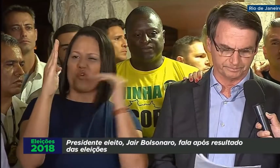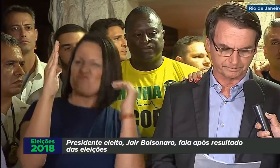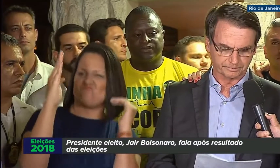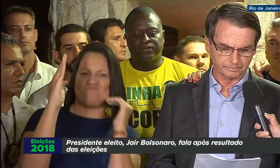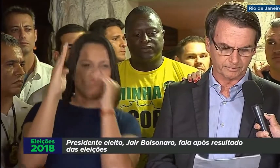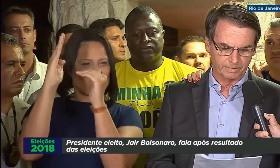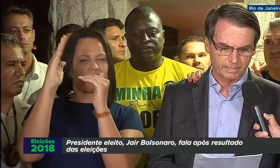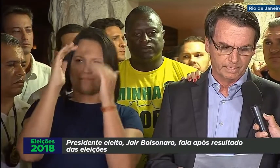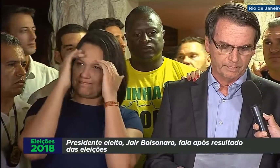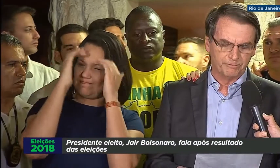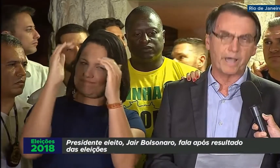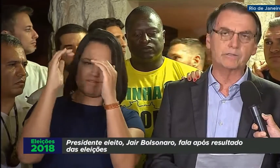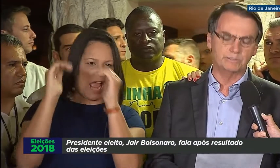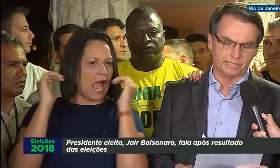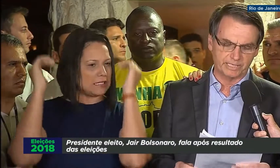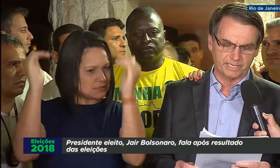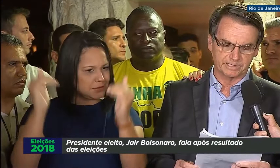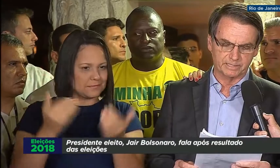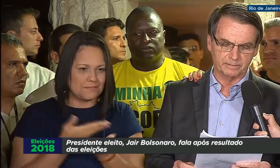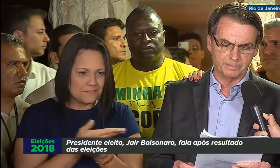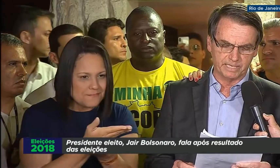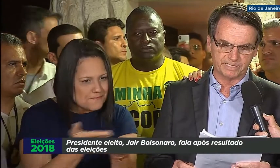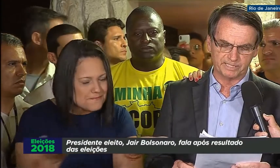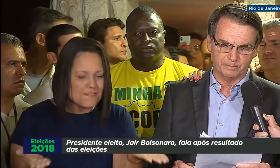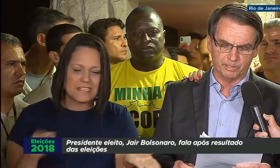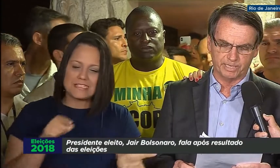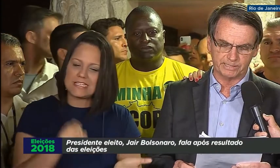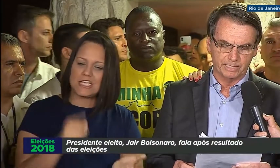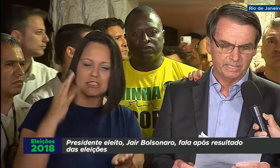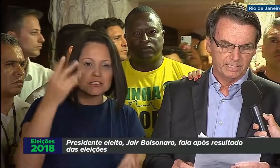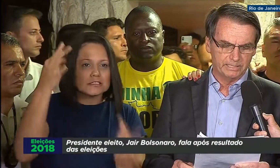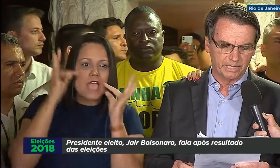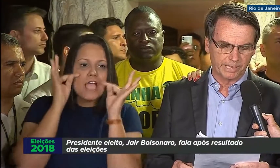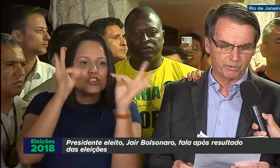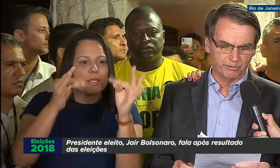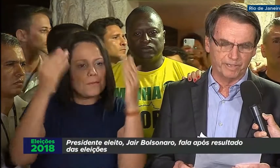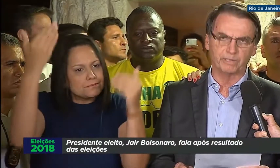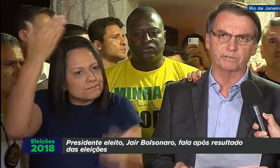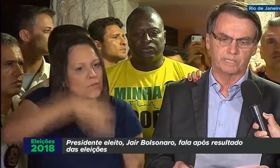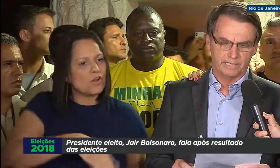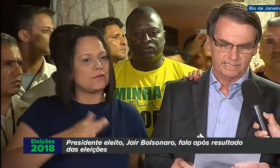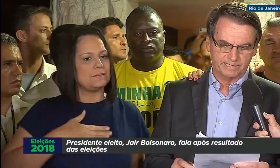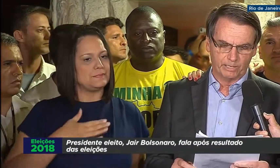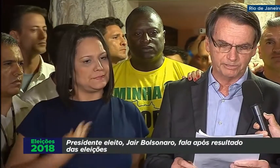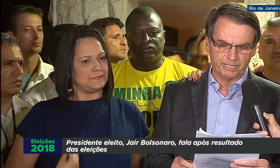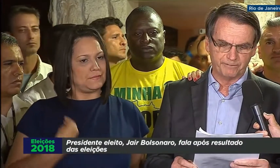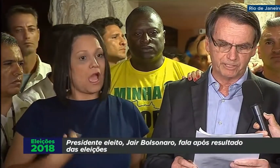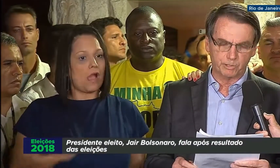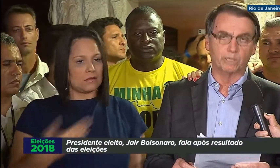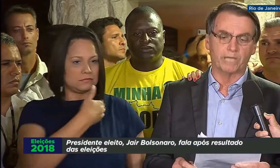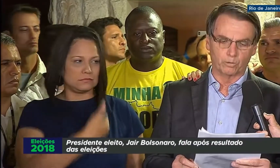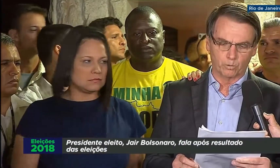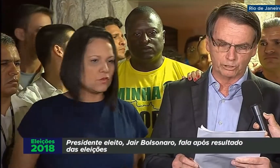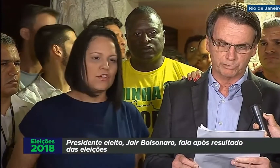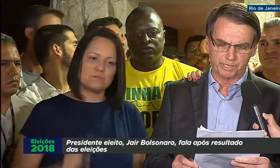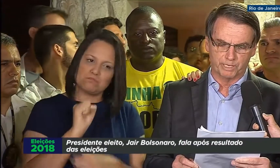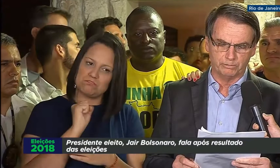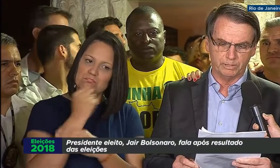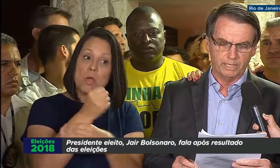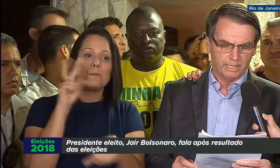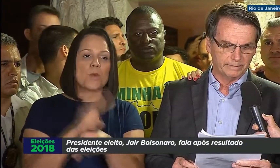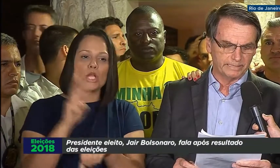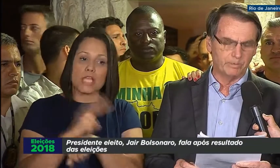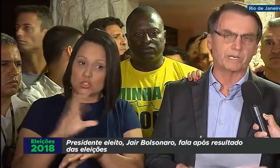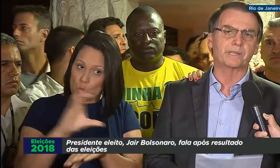tudo. Faço de vocês minhas testemunhas de que esse governo será um defensor da